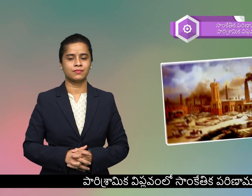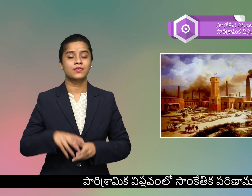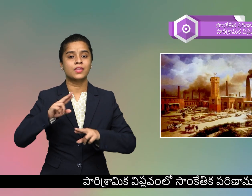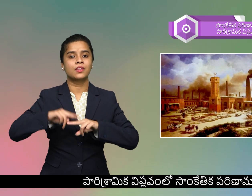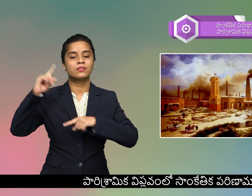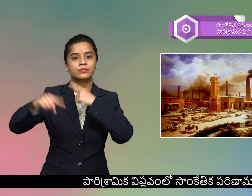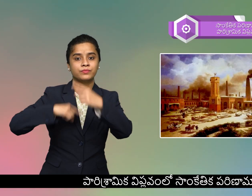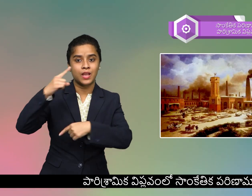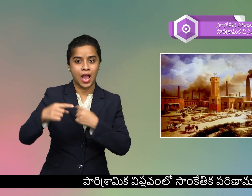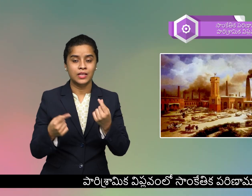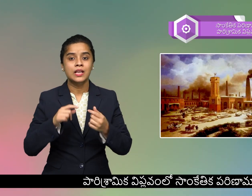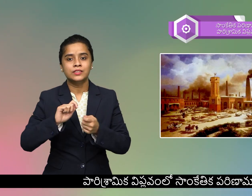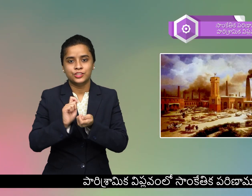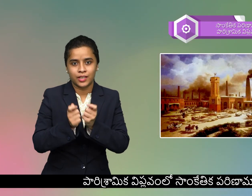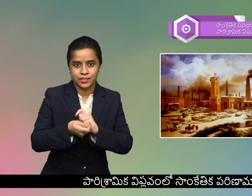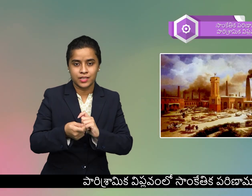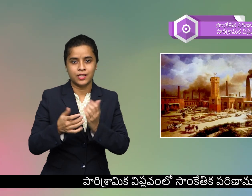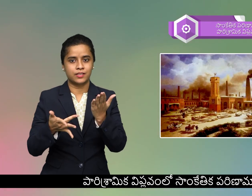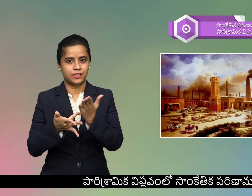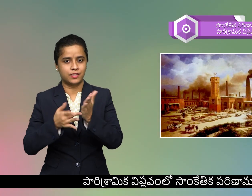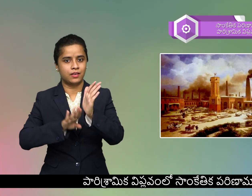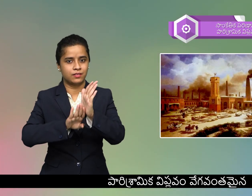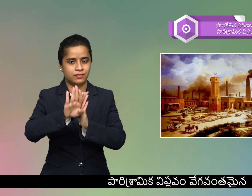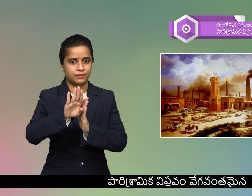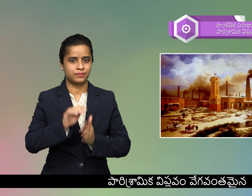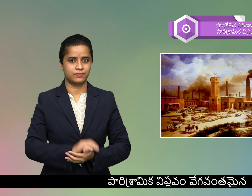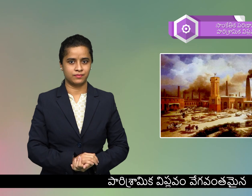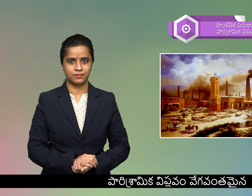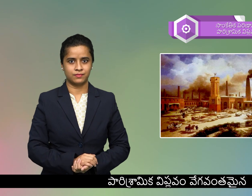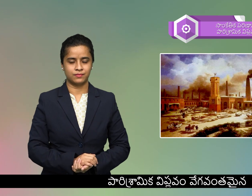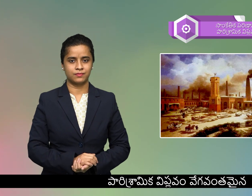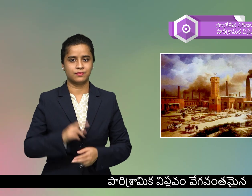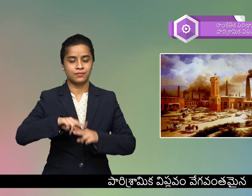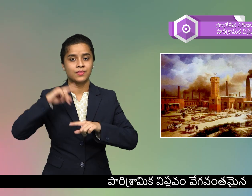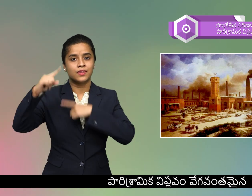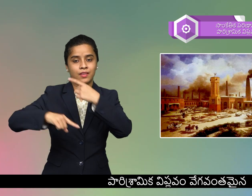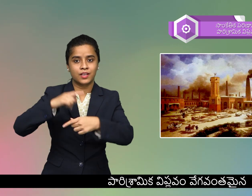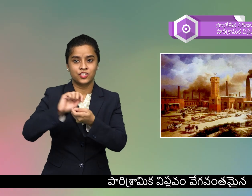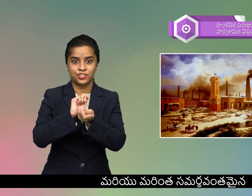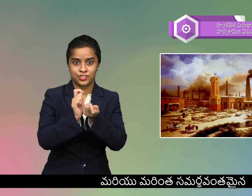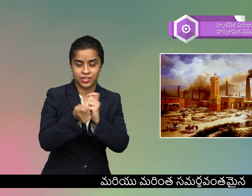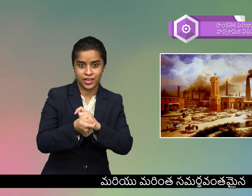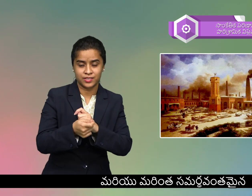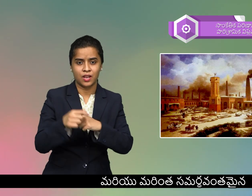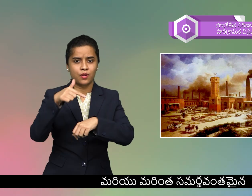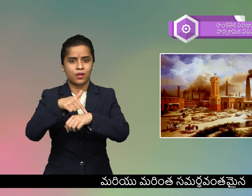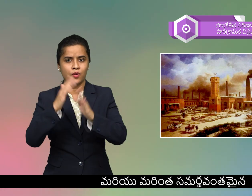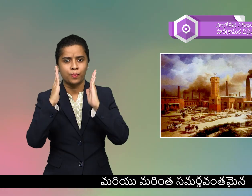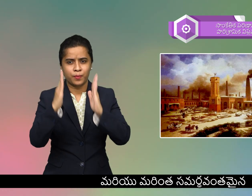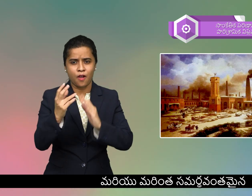పారిశ్రామిక విప్లవంలో సాంకేతిక పరిణామాలు. పారిశ్రామిక విప్లవం వేగవంతమైన మరియు మరింత